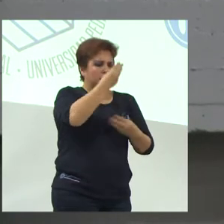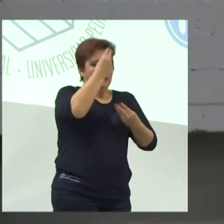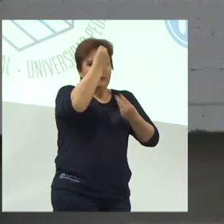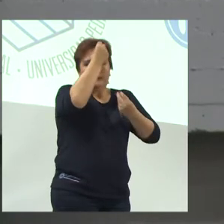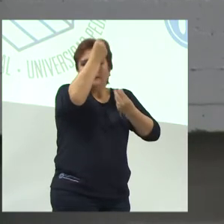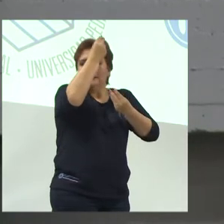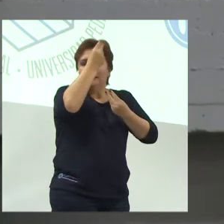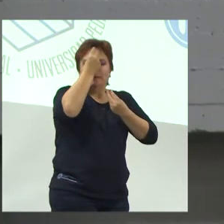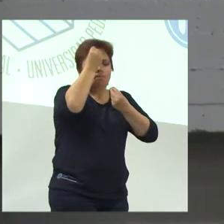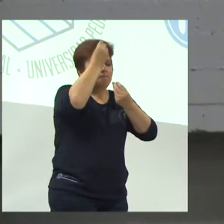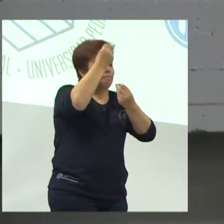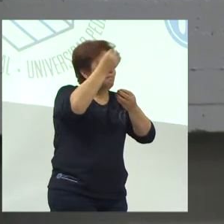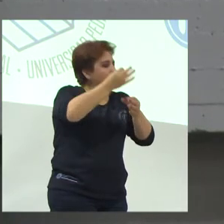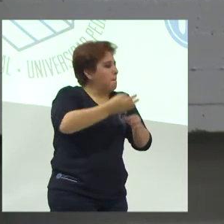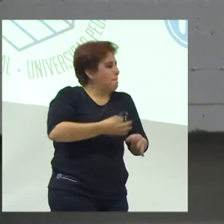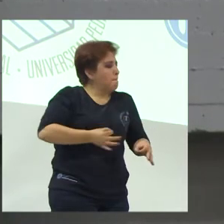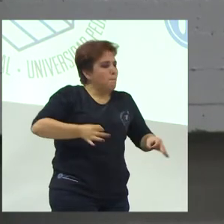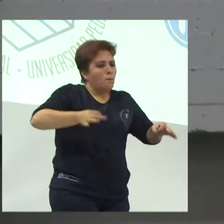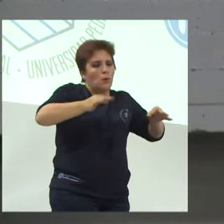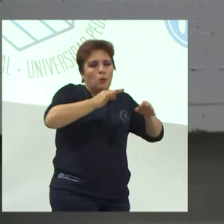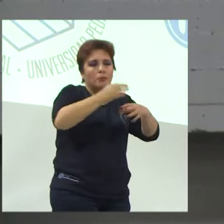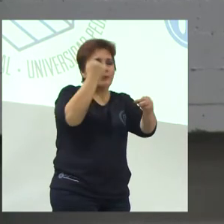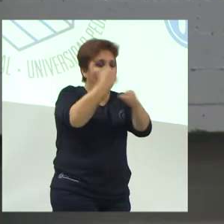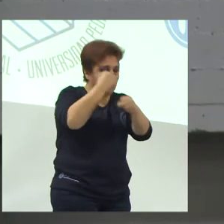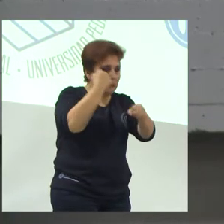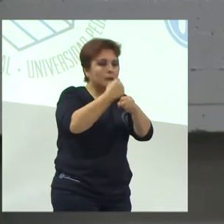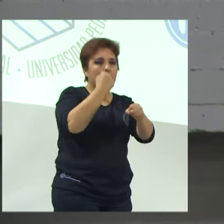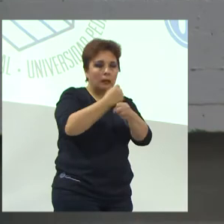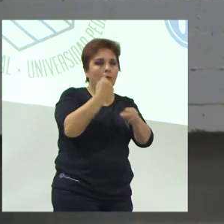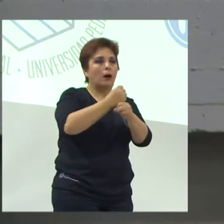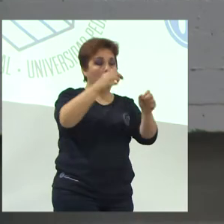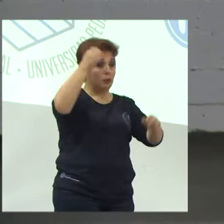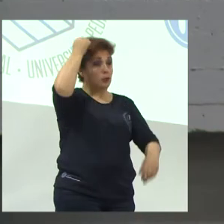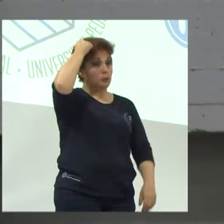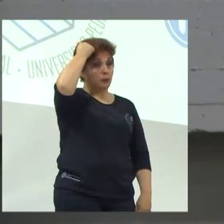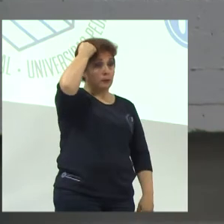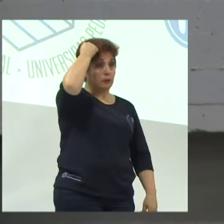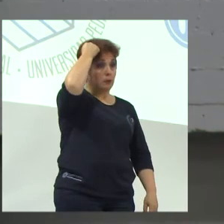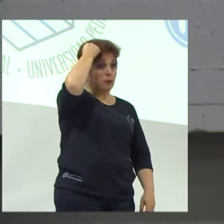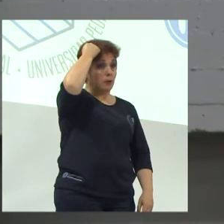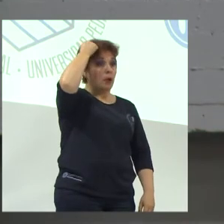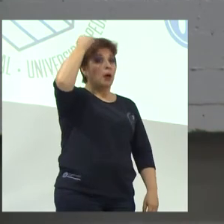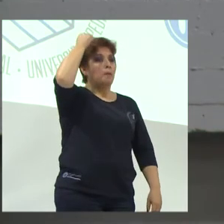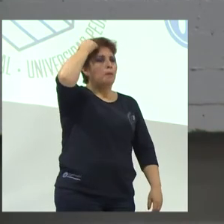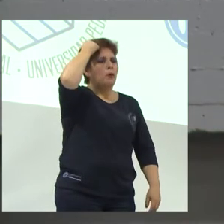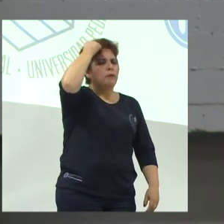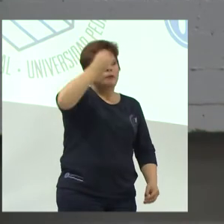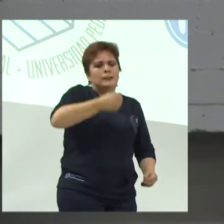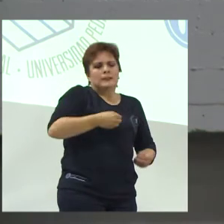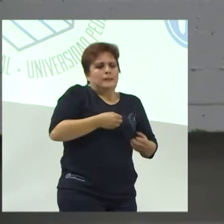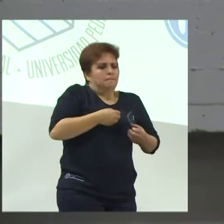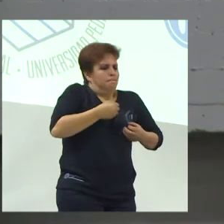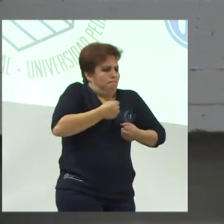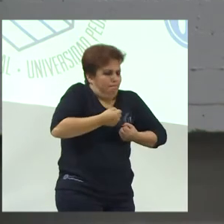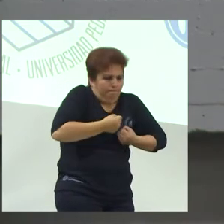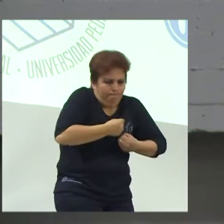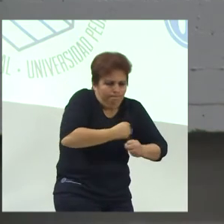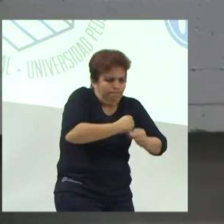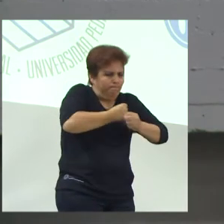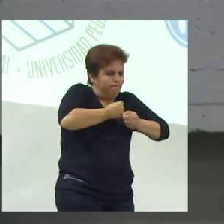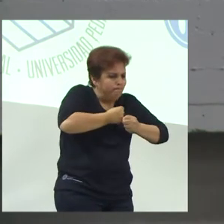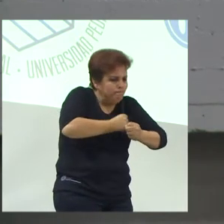comprometidos con el trabajo educativo de estos grupos poblacionales quienes pusieron toda su tenacidad